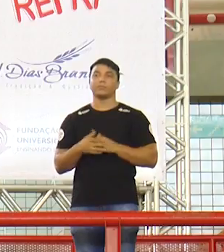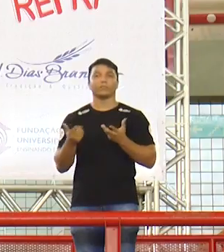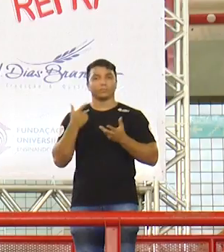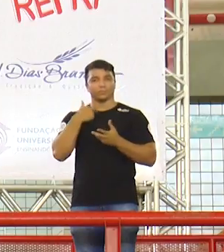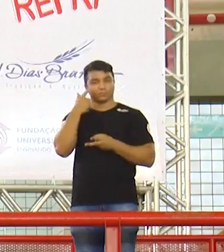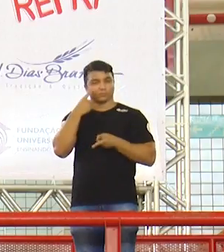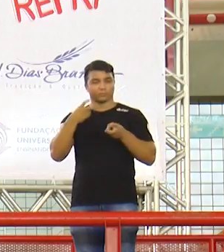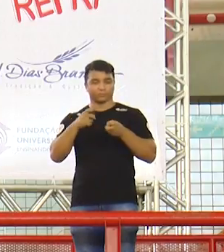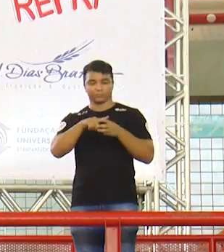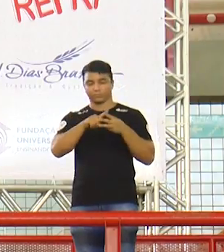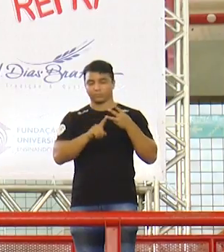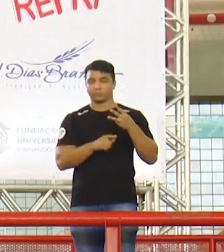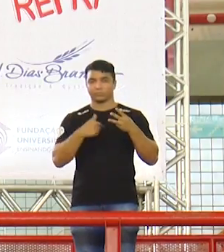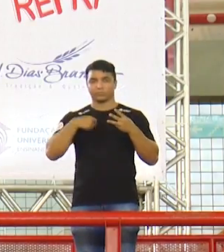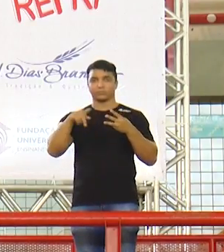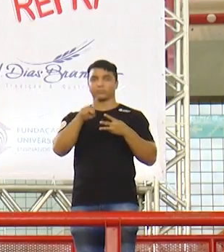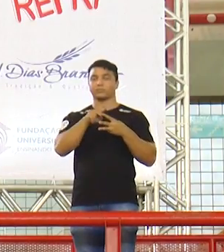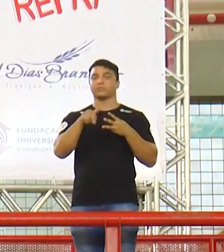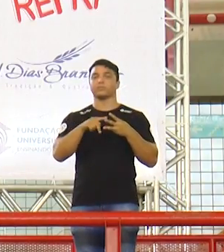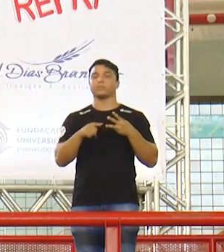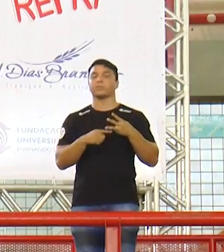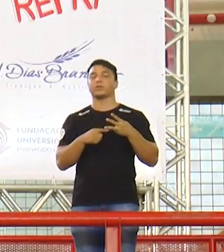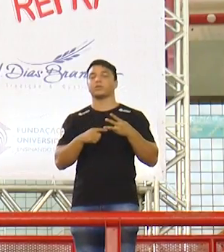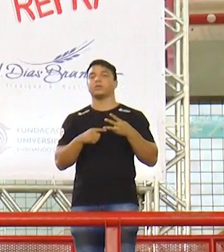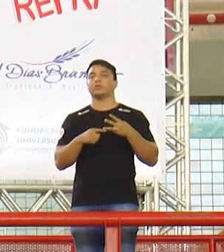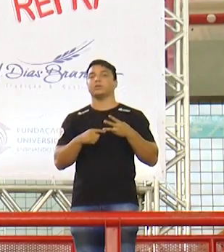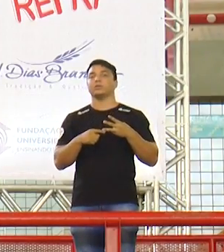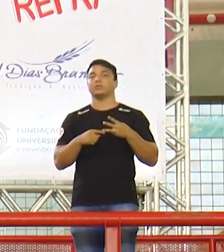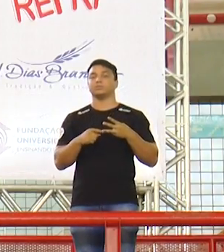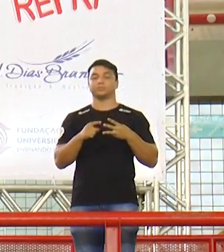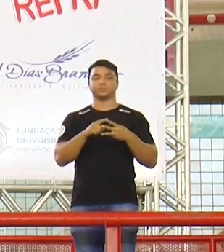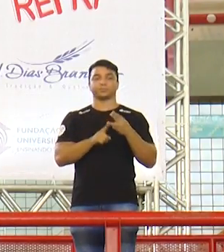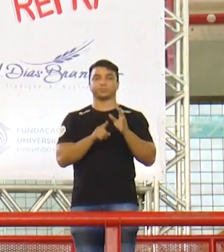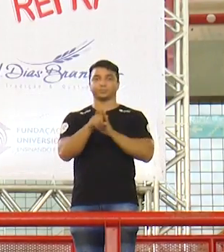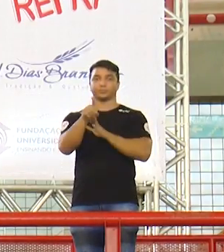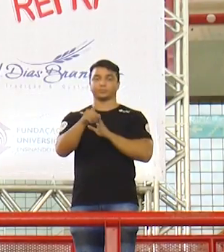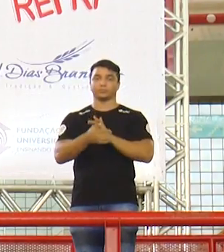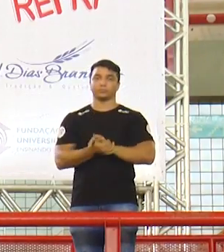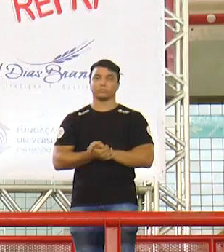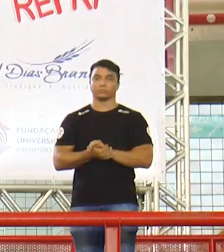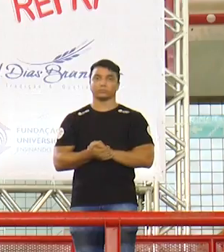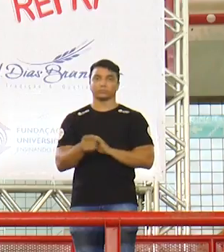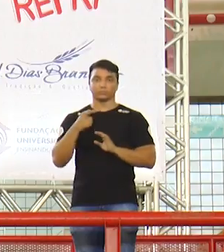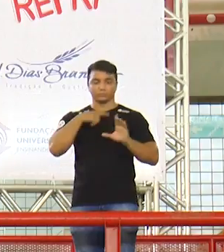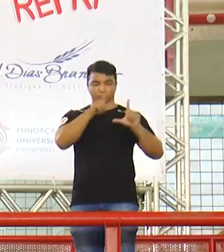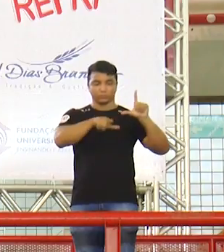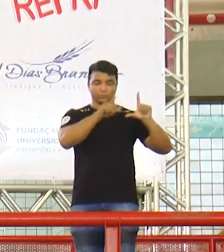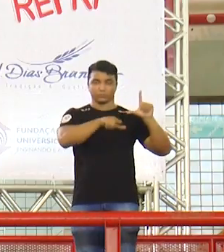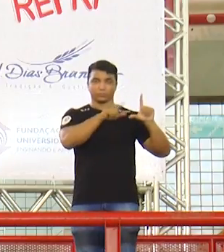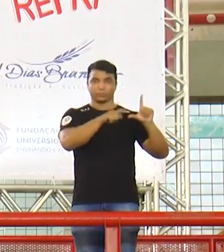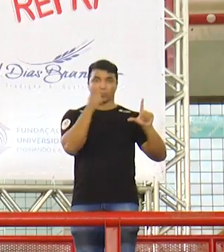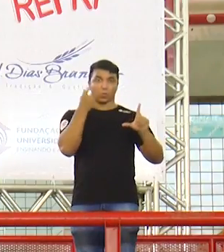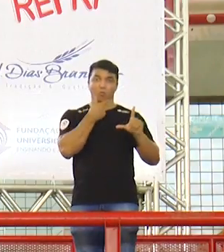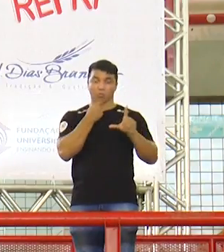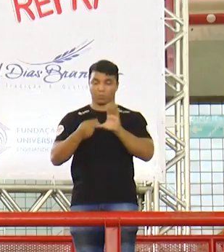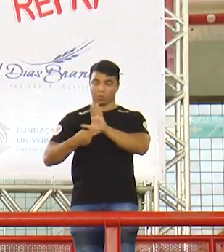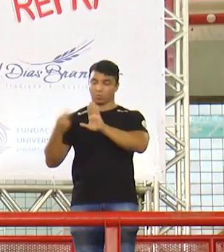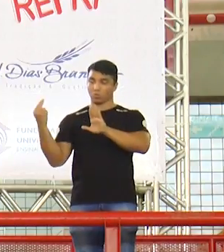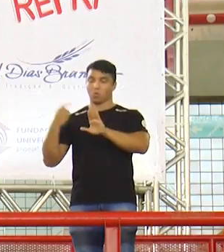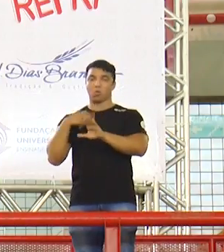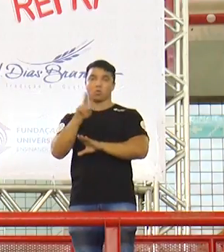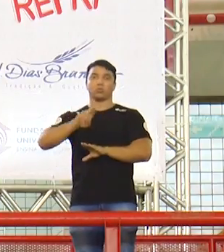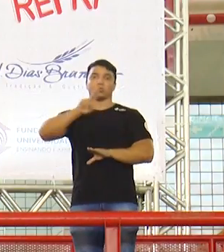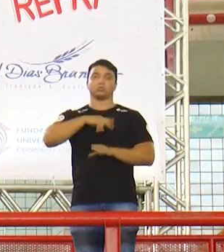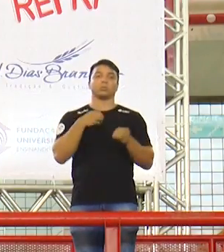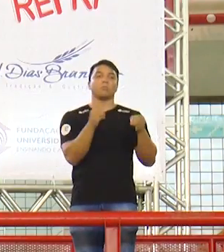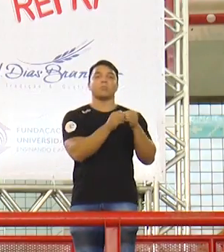Vamos ver aqui, então, a questãozinha. Na construção dessa letra, o autor utiliza-se